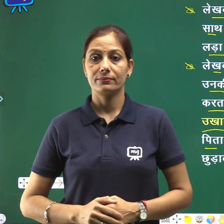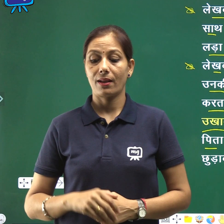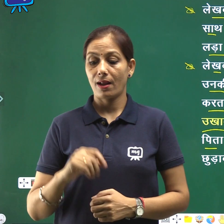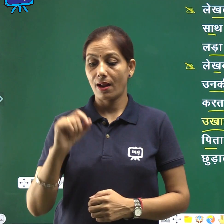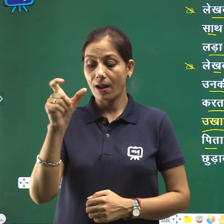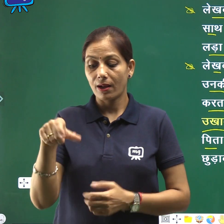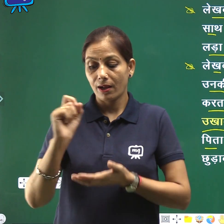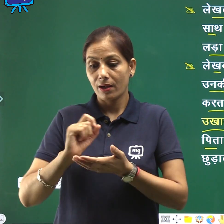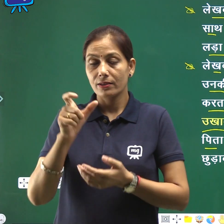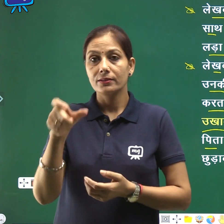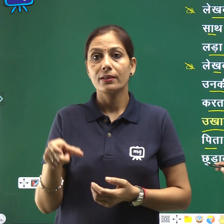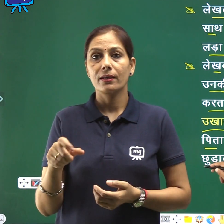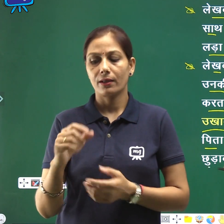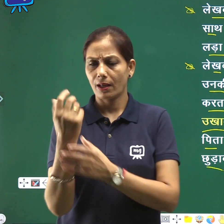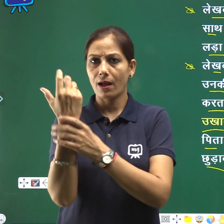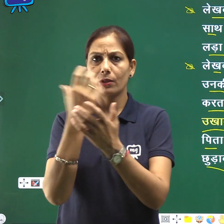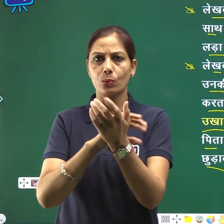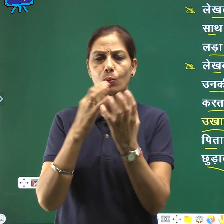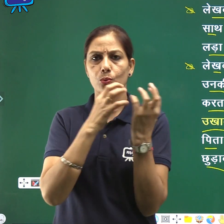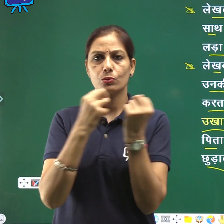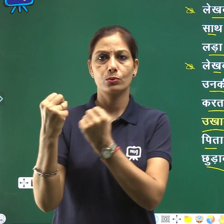लेखक के हाथों को छुड़ाकर